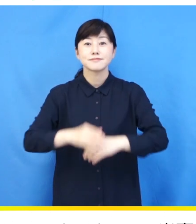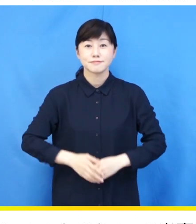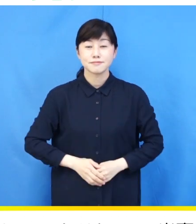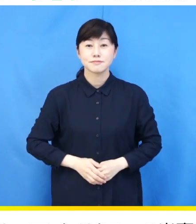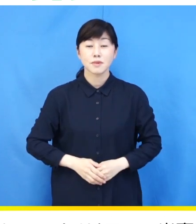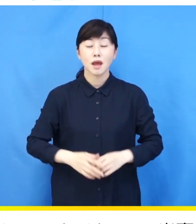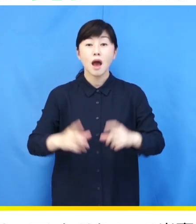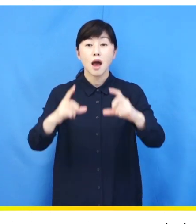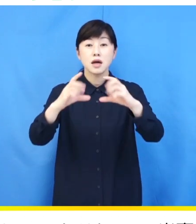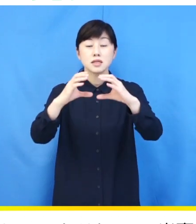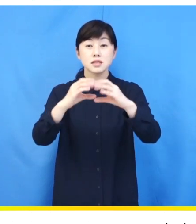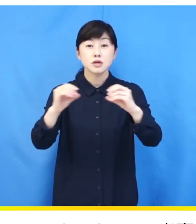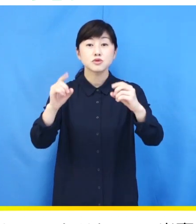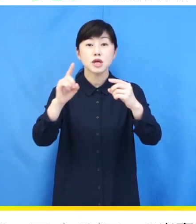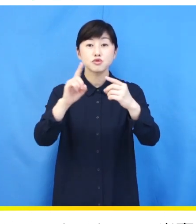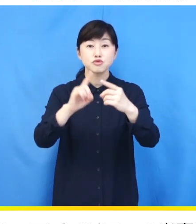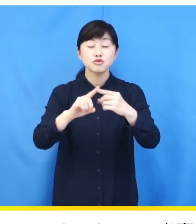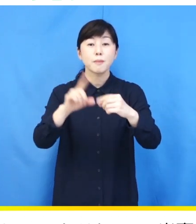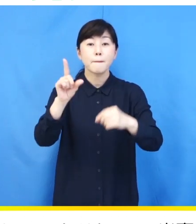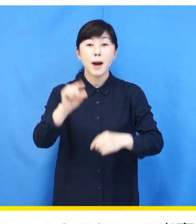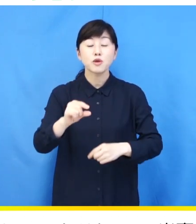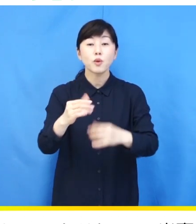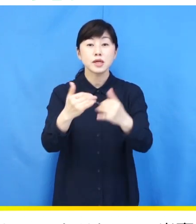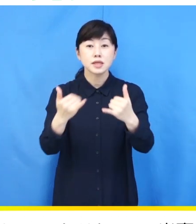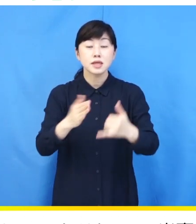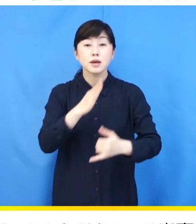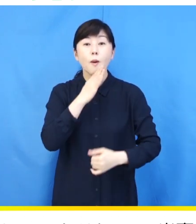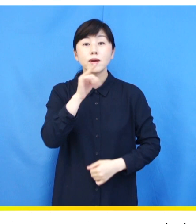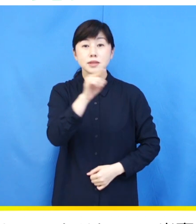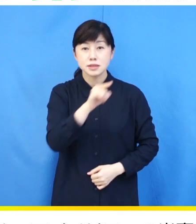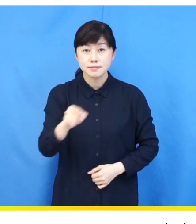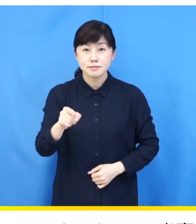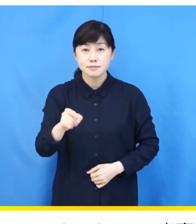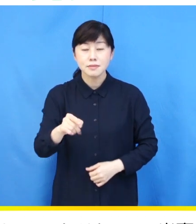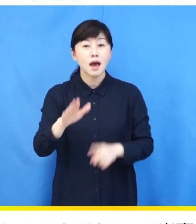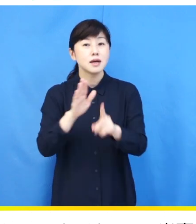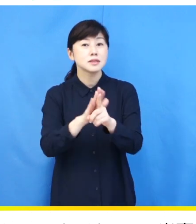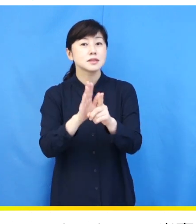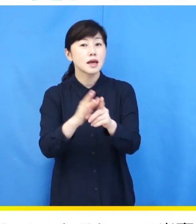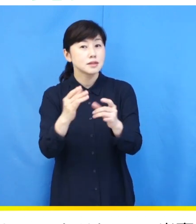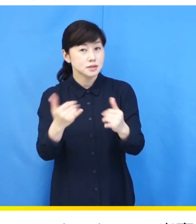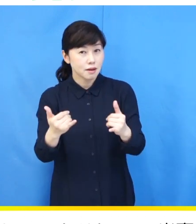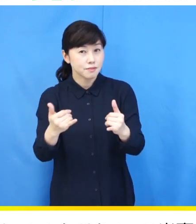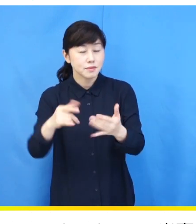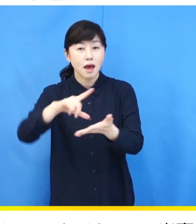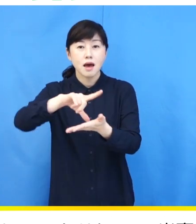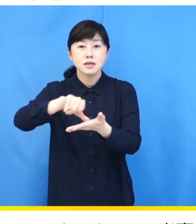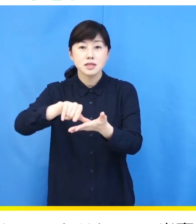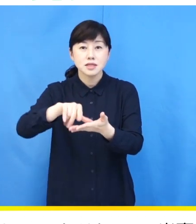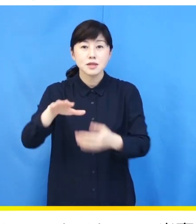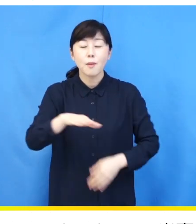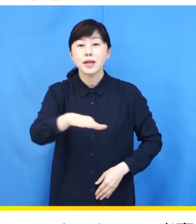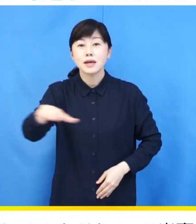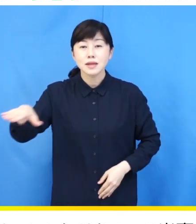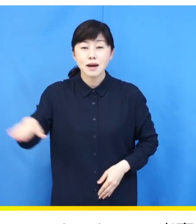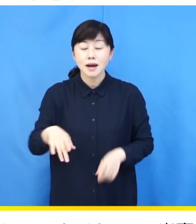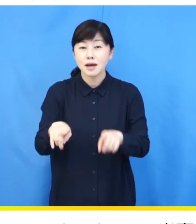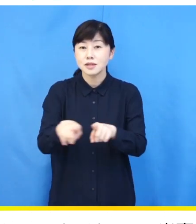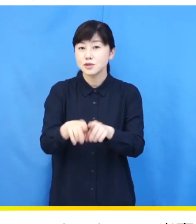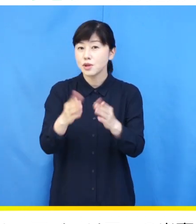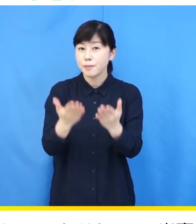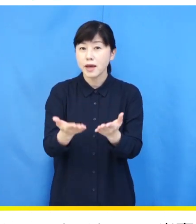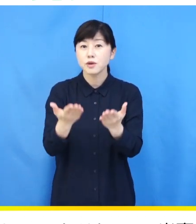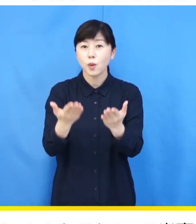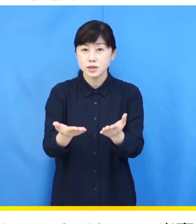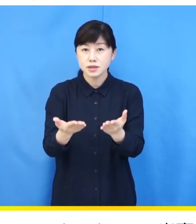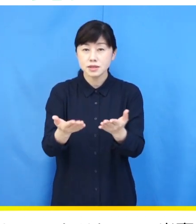セクシュアルマイノリティの方やその支援者地域の方が一緒に学び交流する